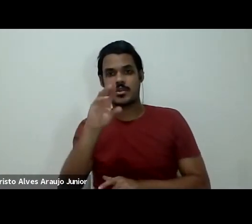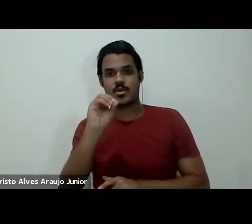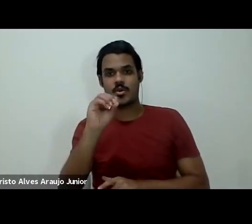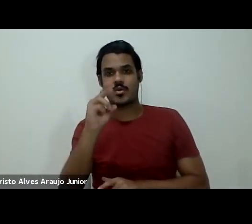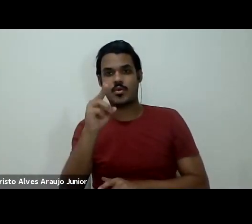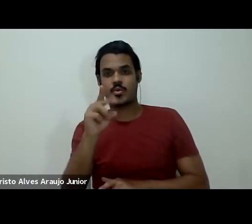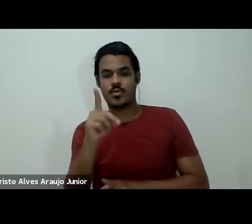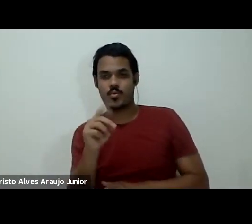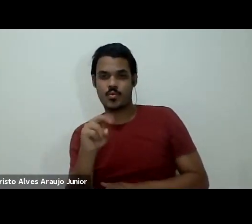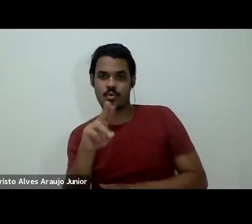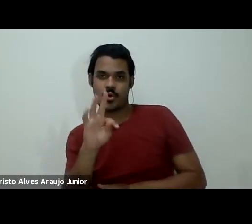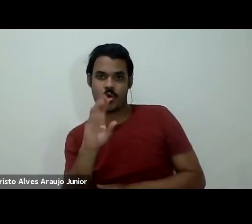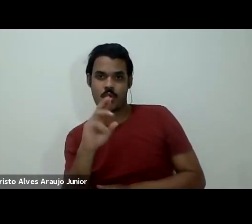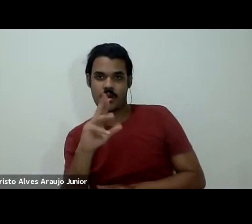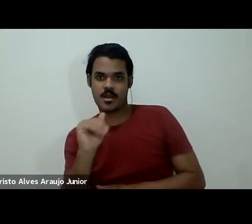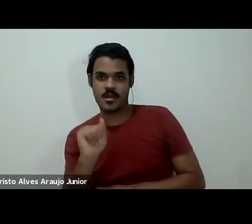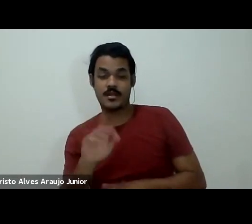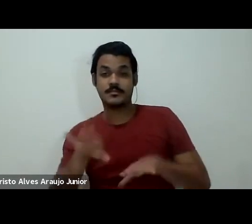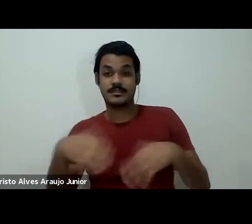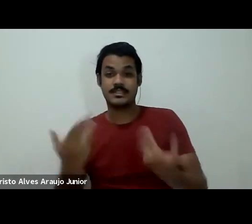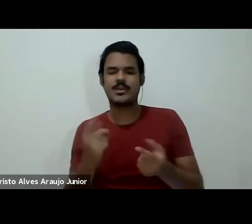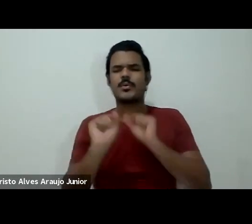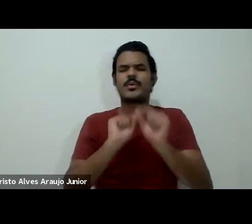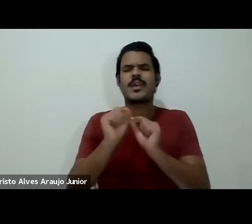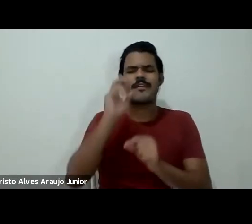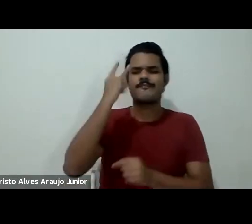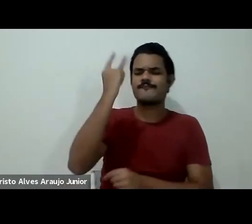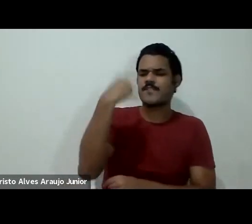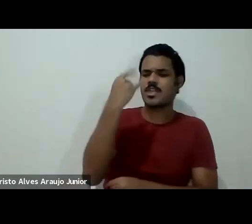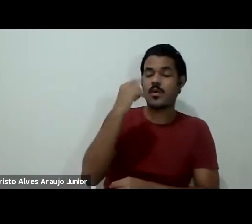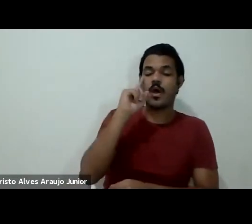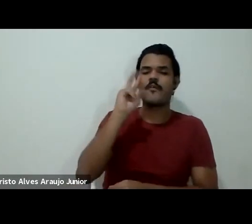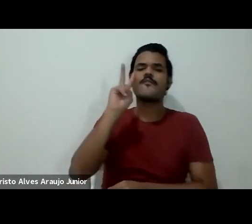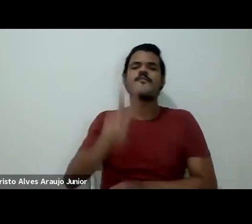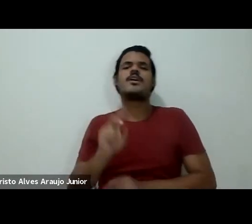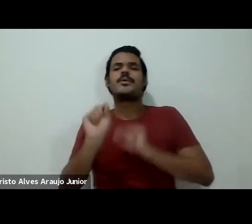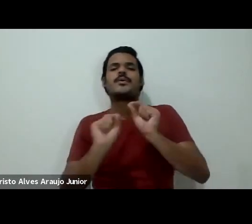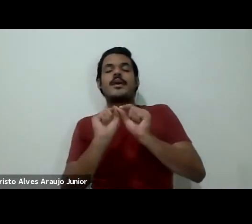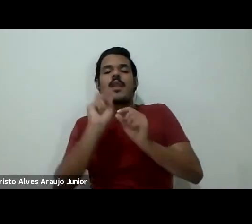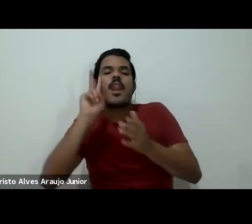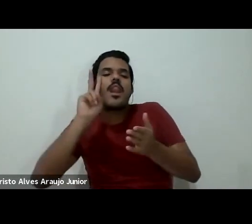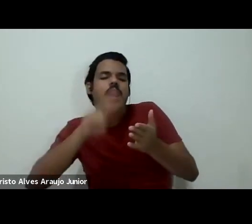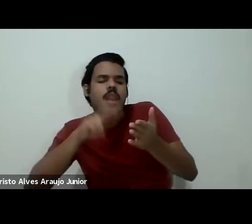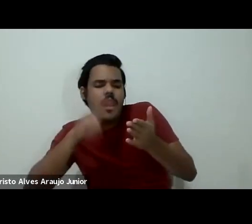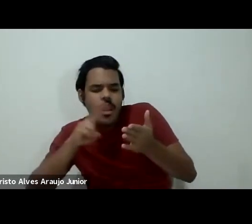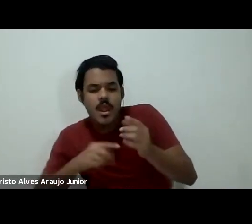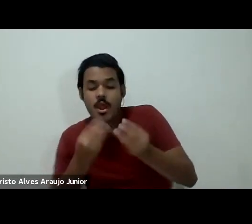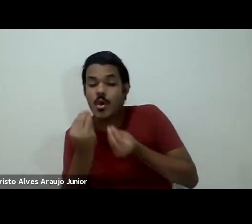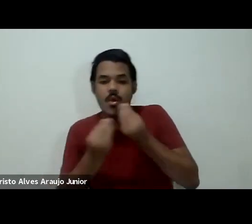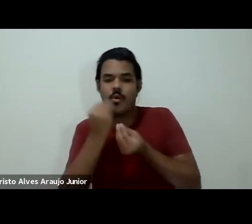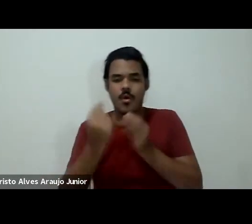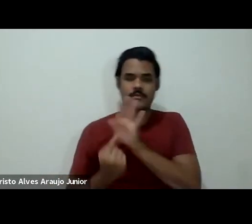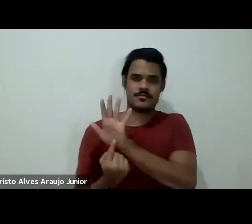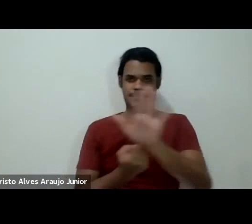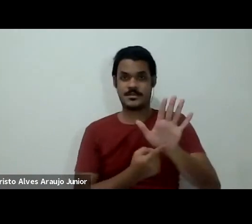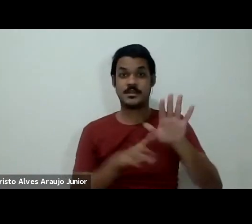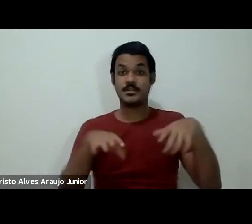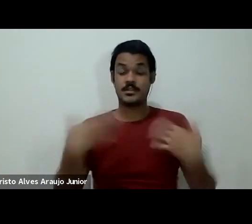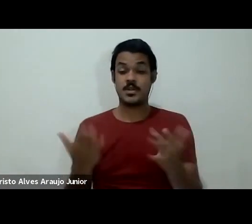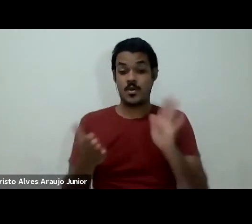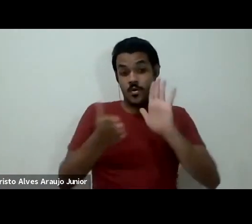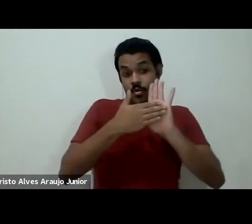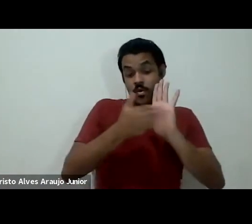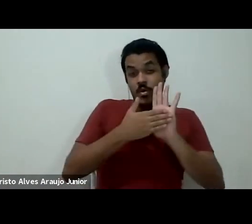com deficiência visual tivessem uma noção do que viria a ser apresentado, né? E, uma vez feito essa proposta,